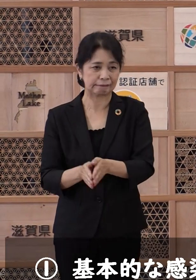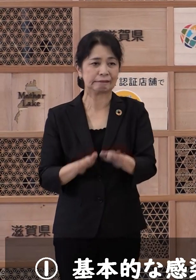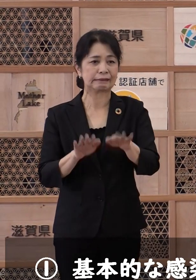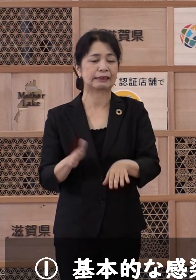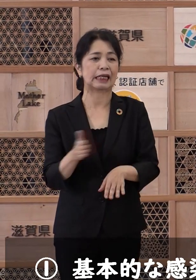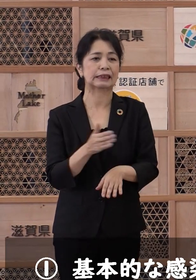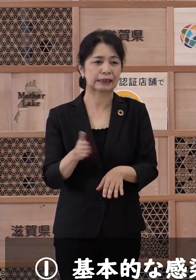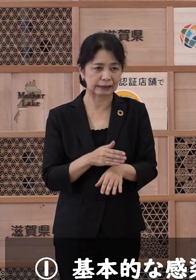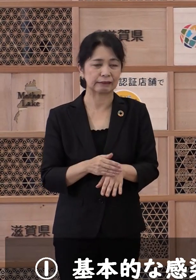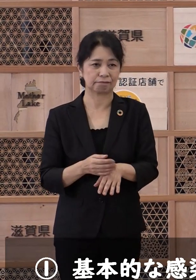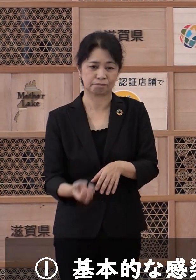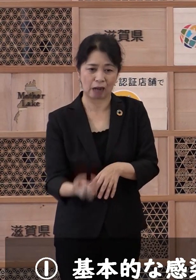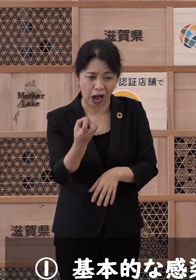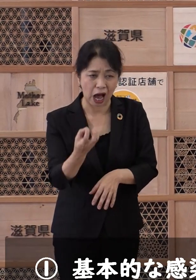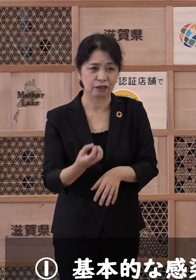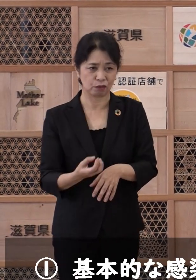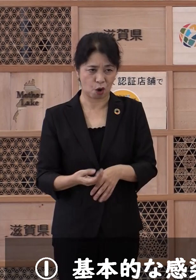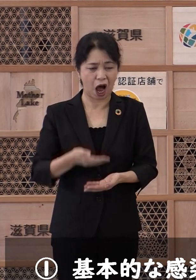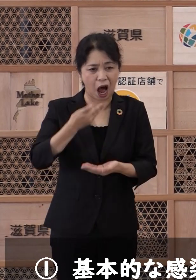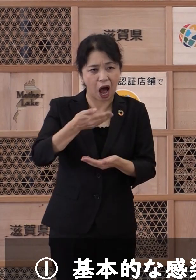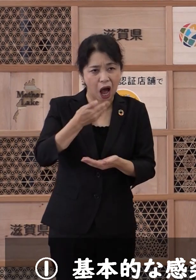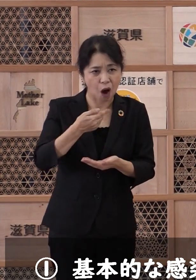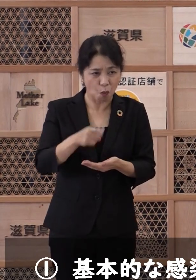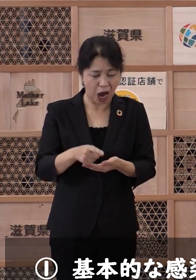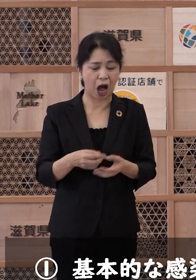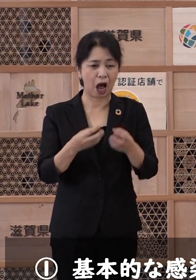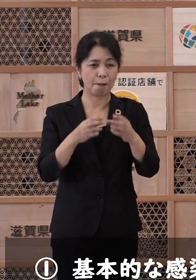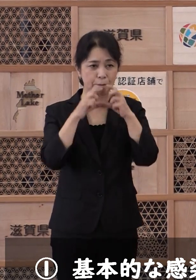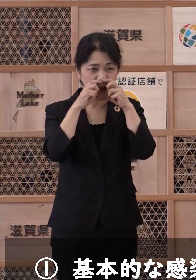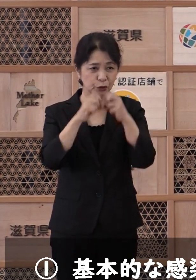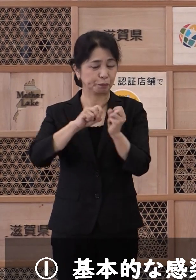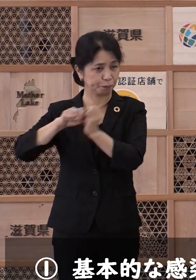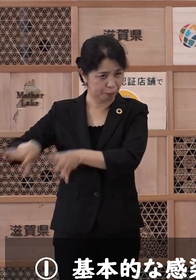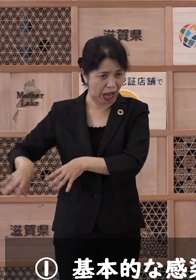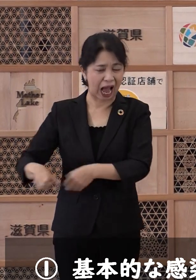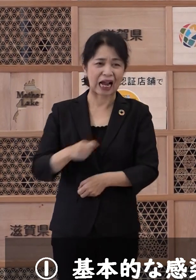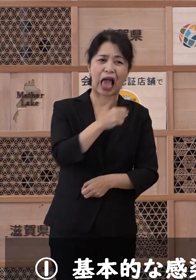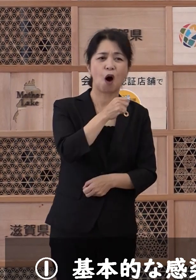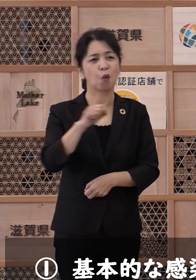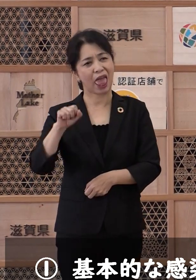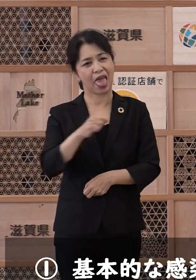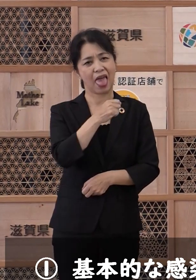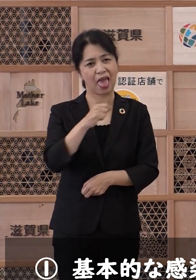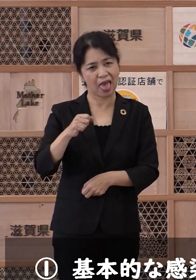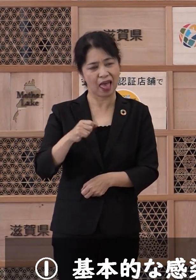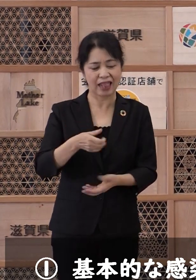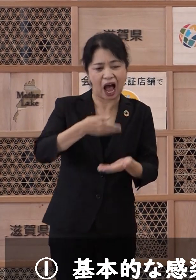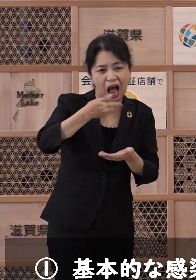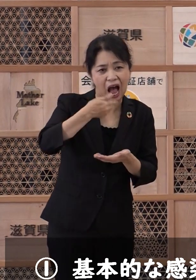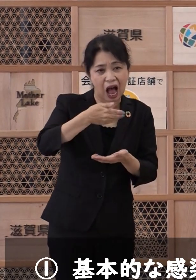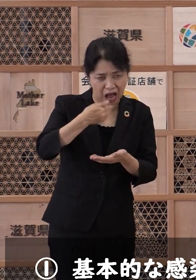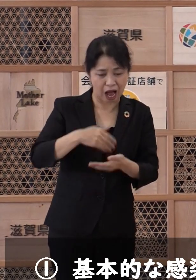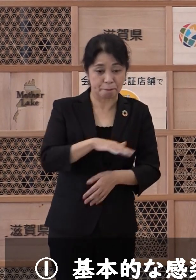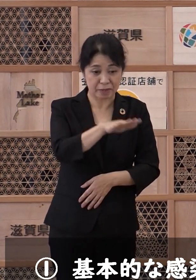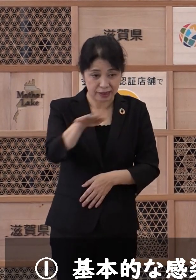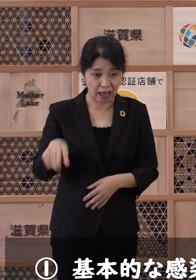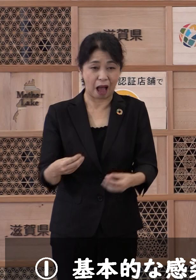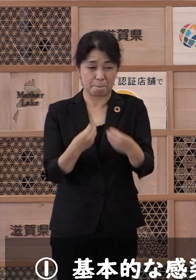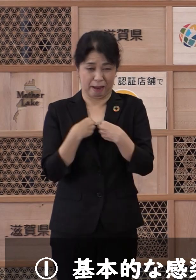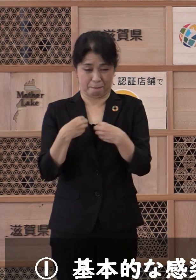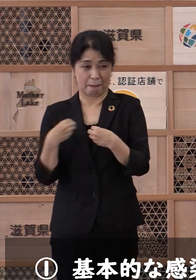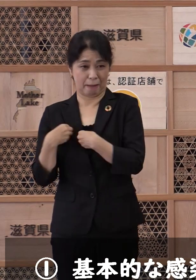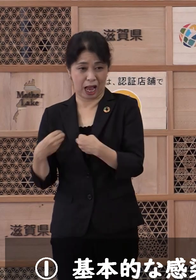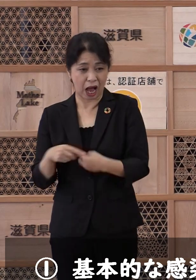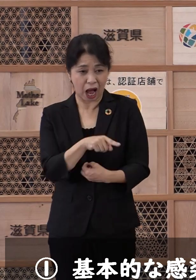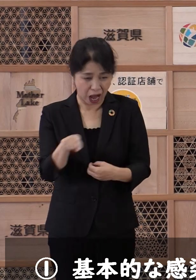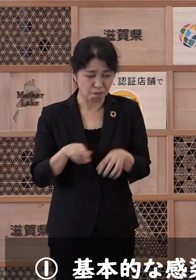生した会食クラスターではマスクなしでカラオケまでなさったと、全員が陽性で確認